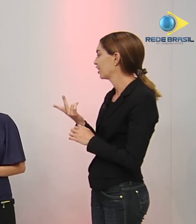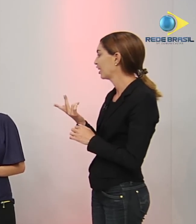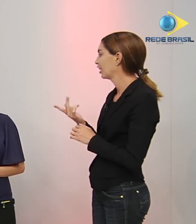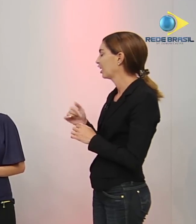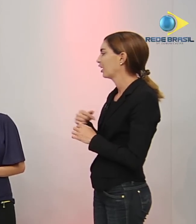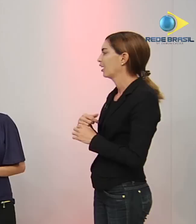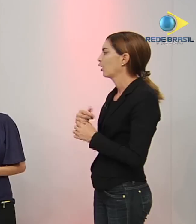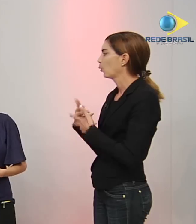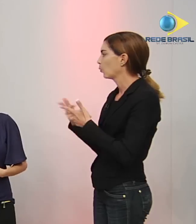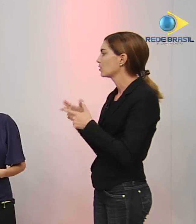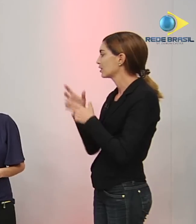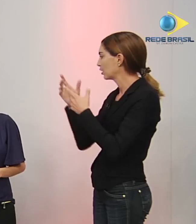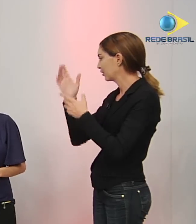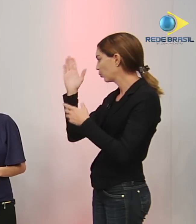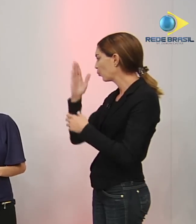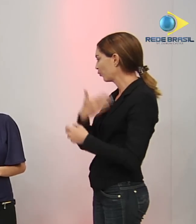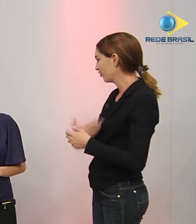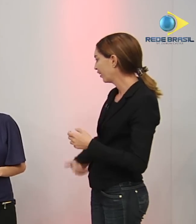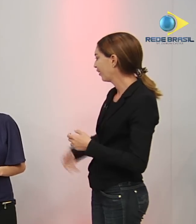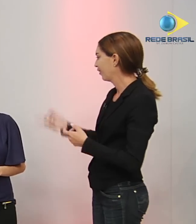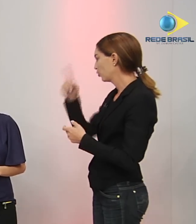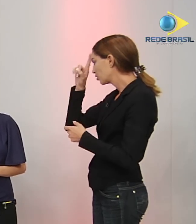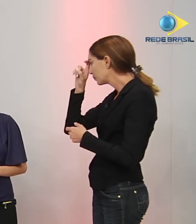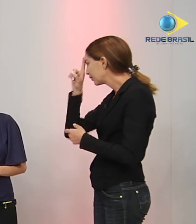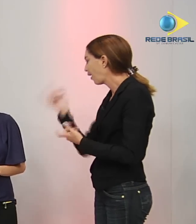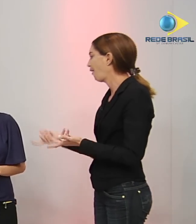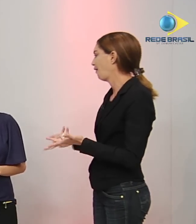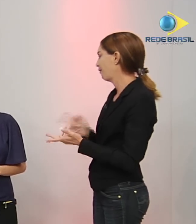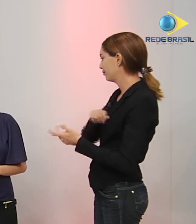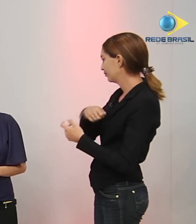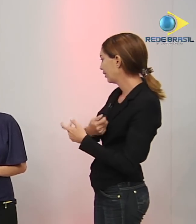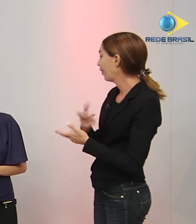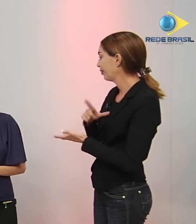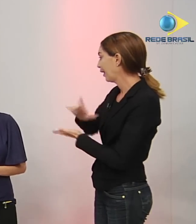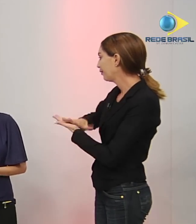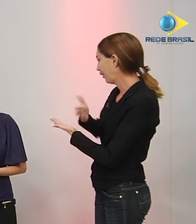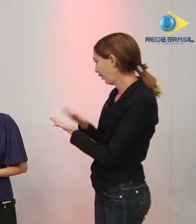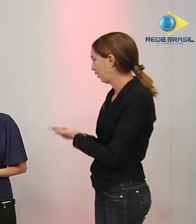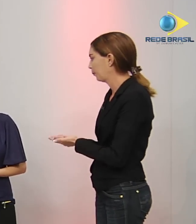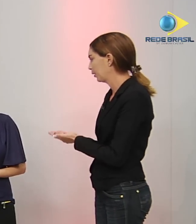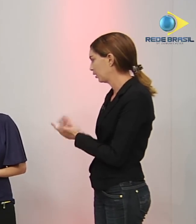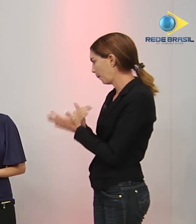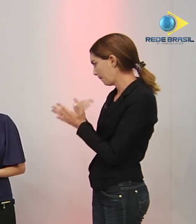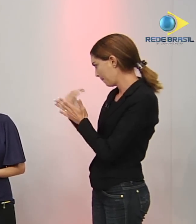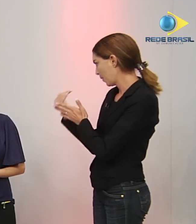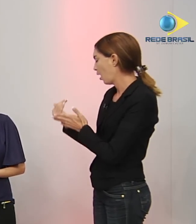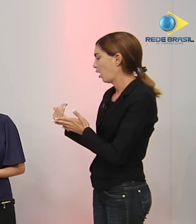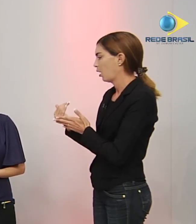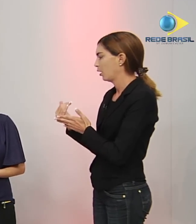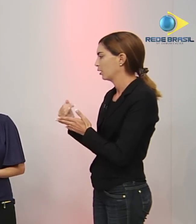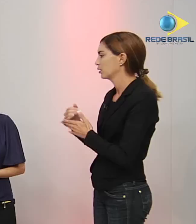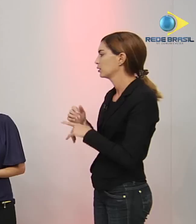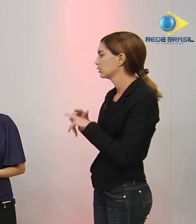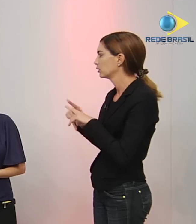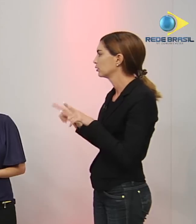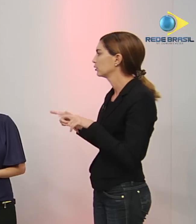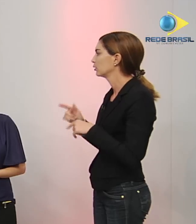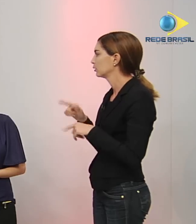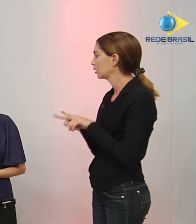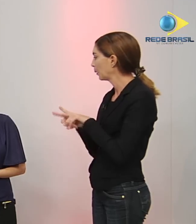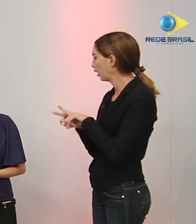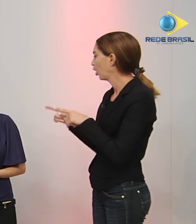sobre a questão das repartições públicas, né? Os locais públicos terem intérpretes. Além disso também, os